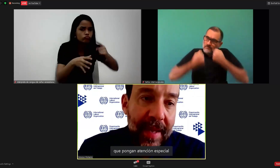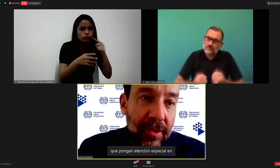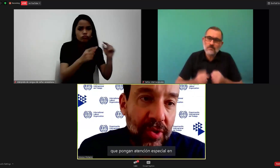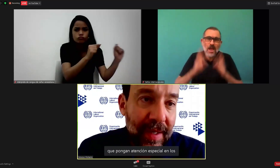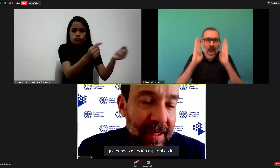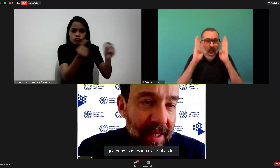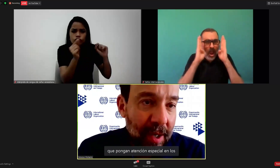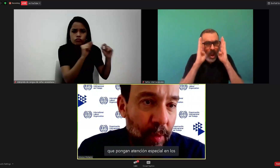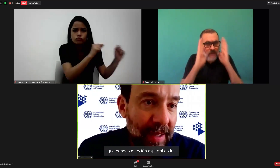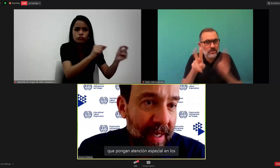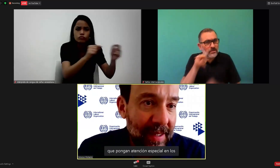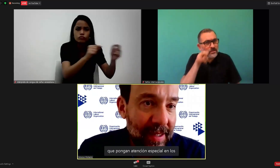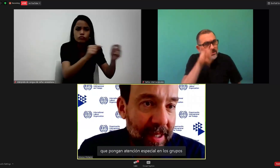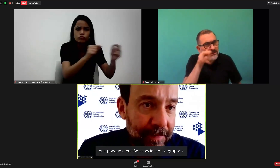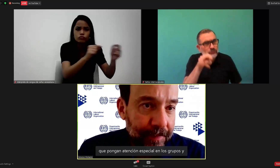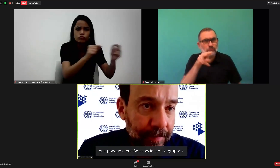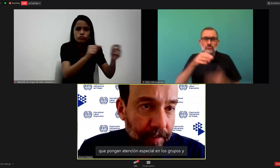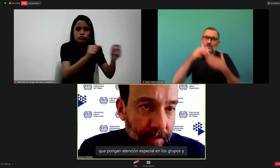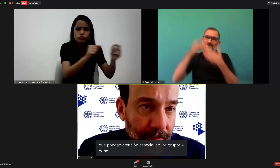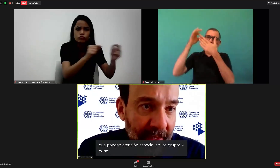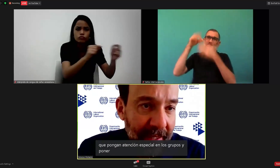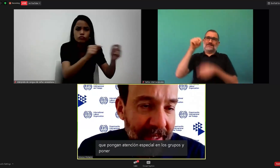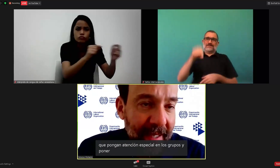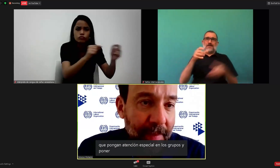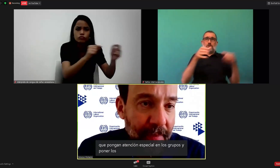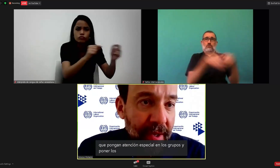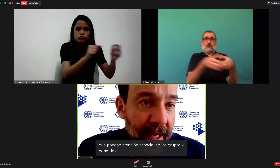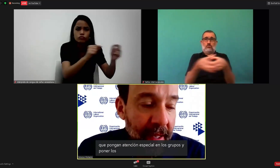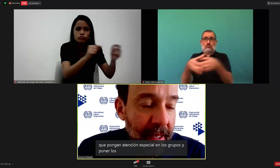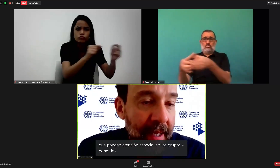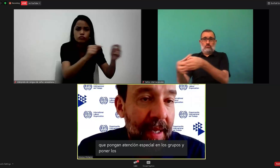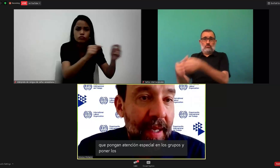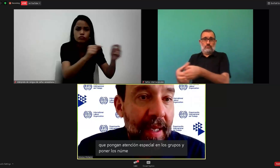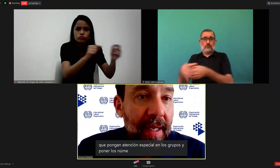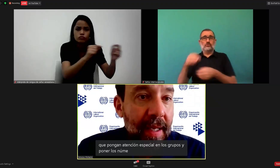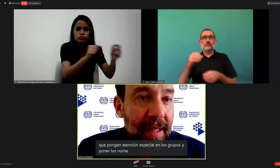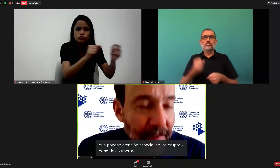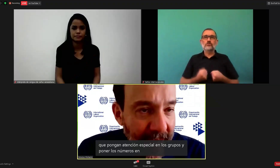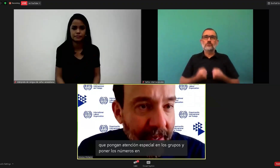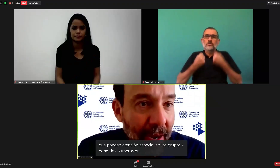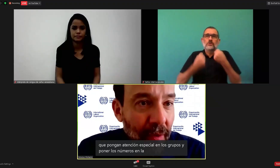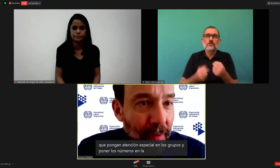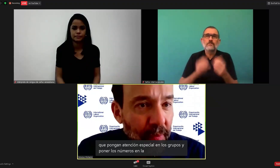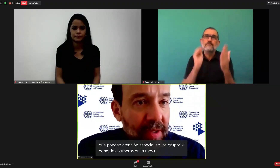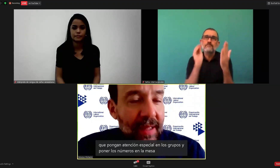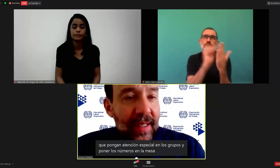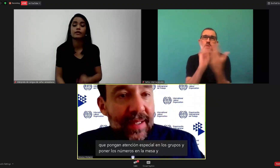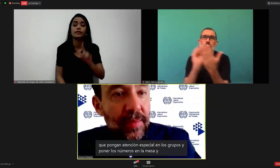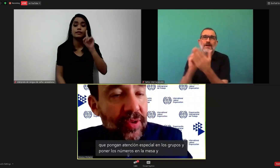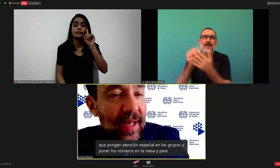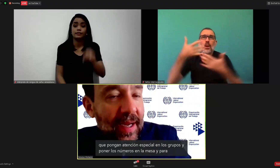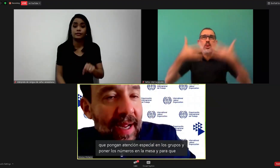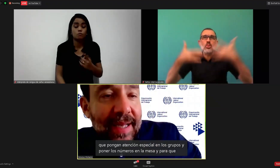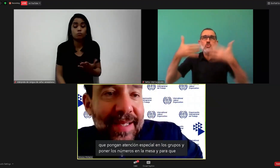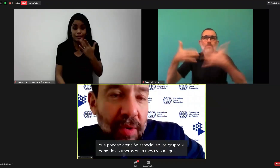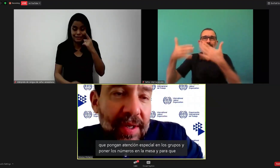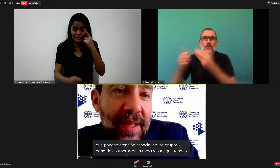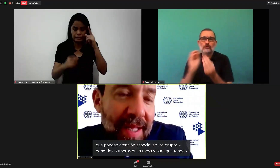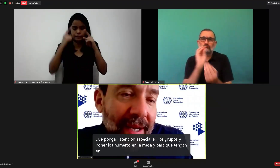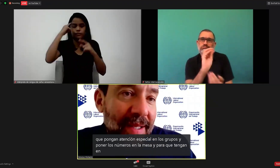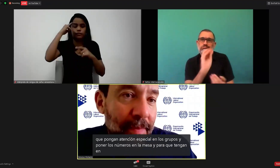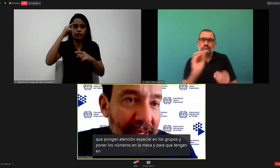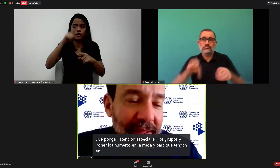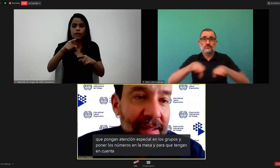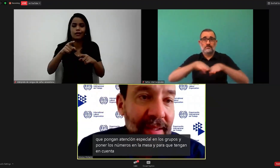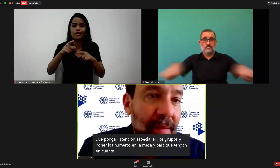seguramente ellos van a tener en cuenta esta prioridad. Y también algo que es muy importante que se menciona acá es el